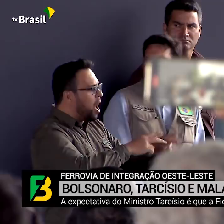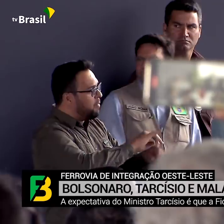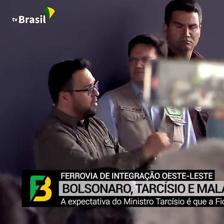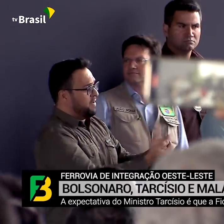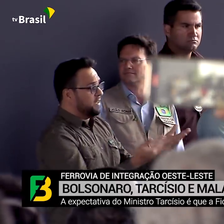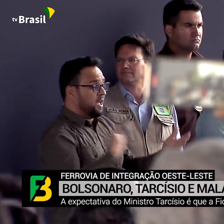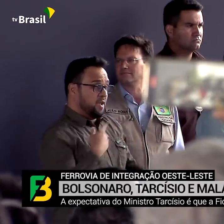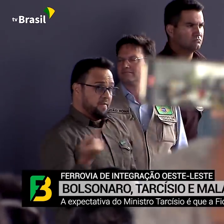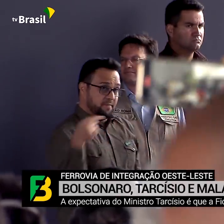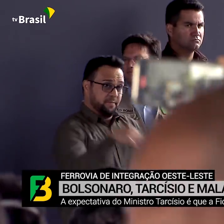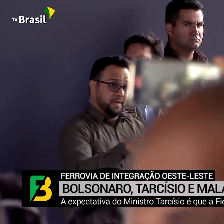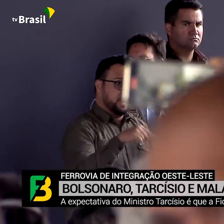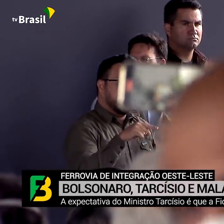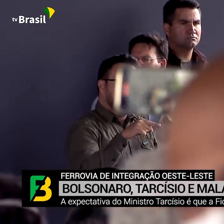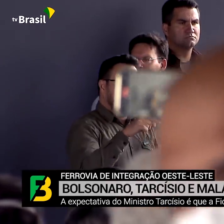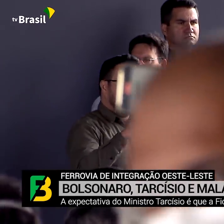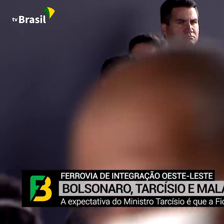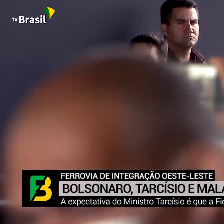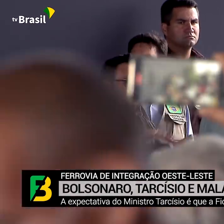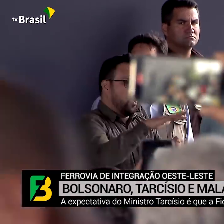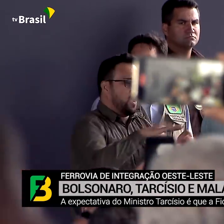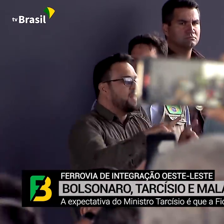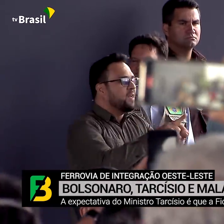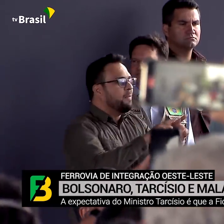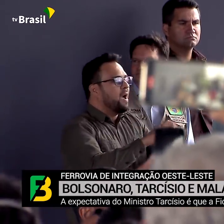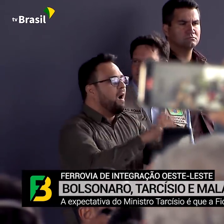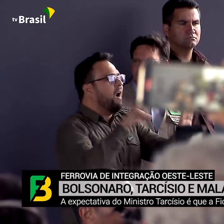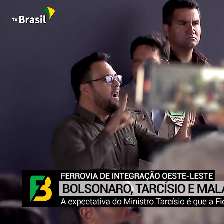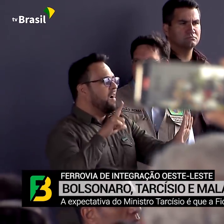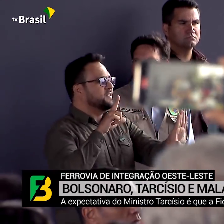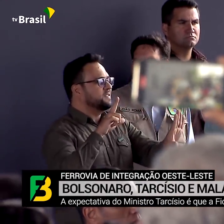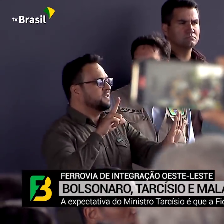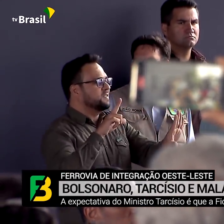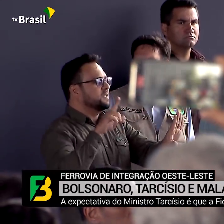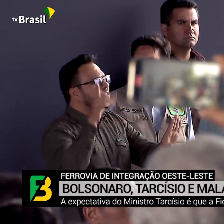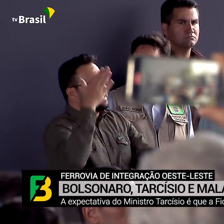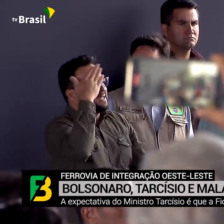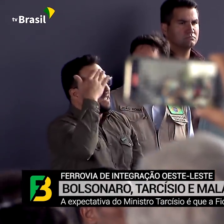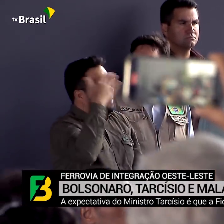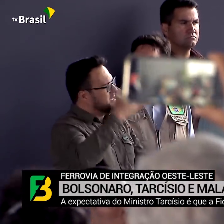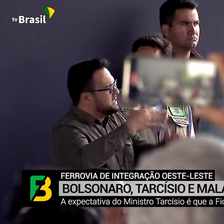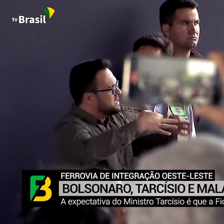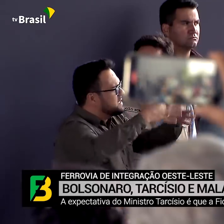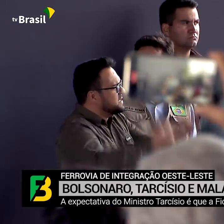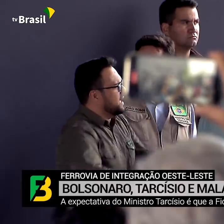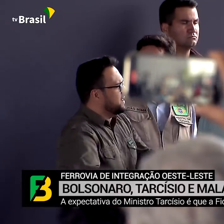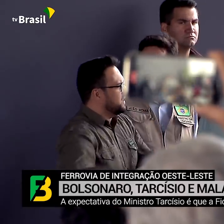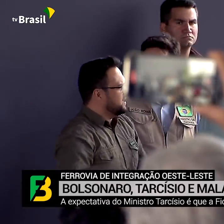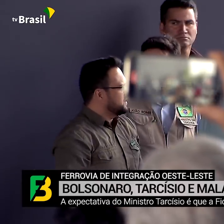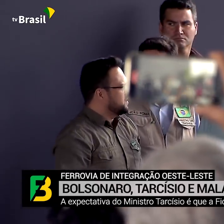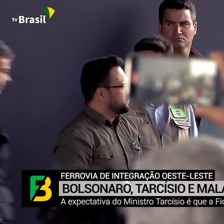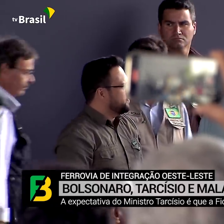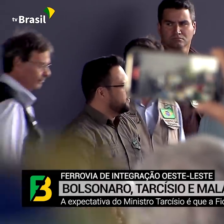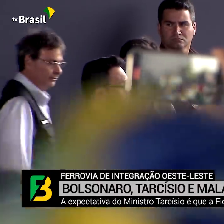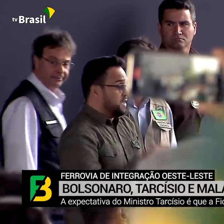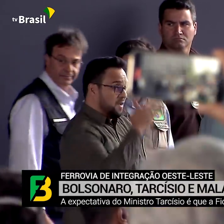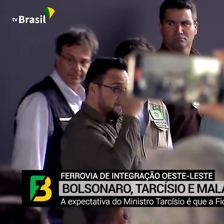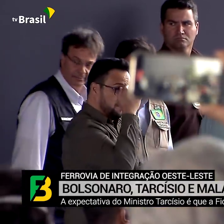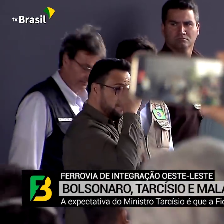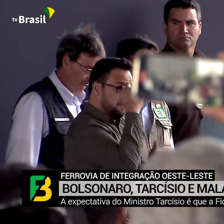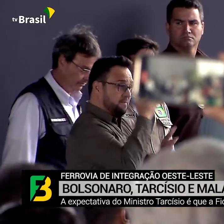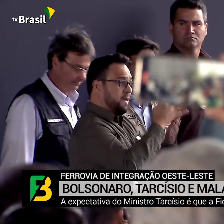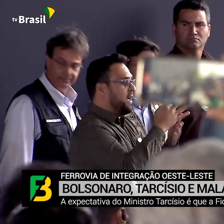ouvindo Quem me antecedeu a certeza e a fé